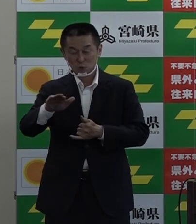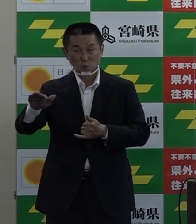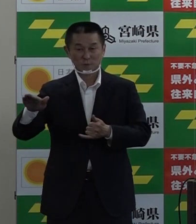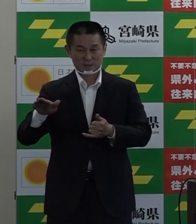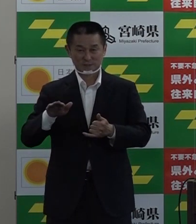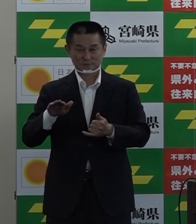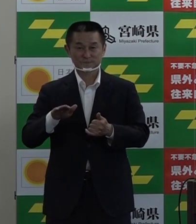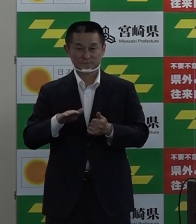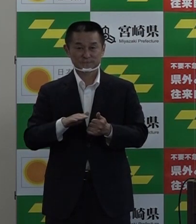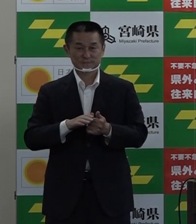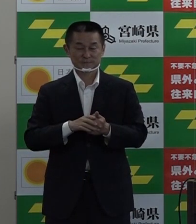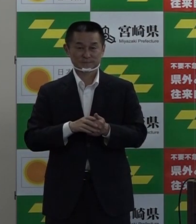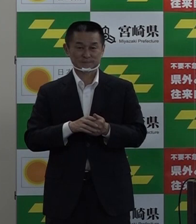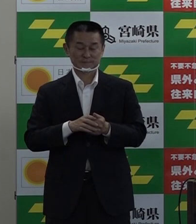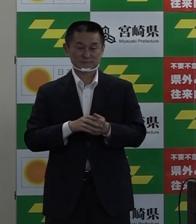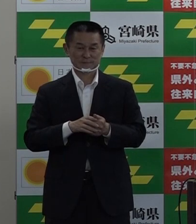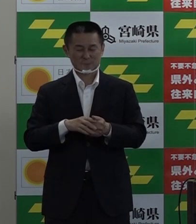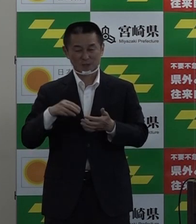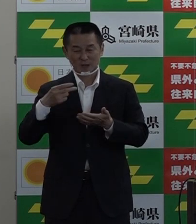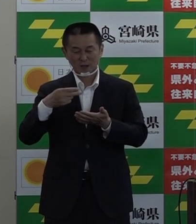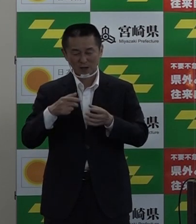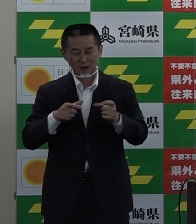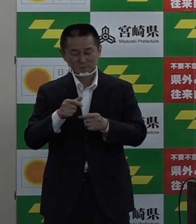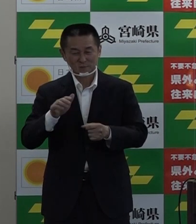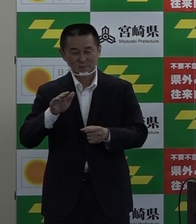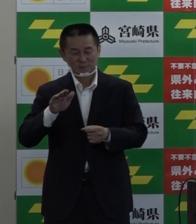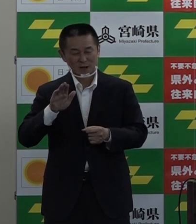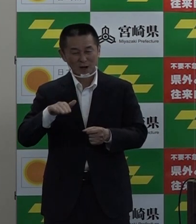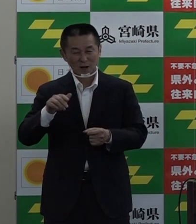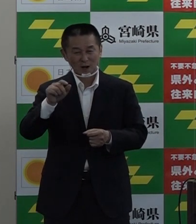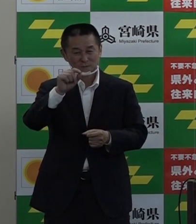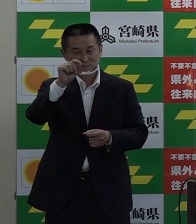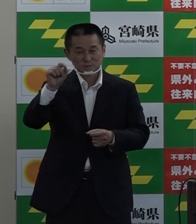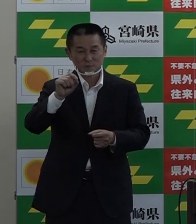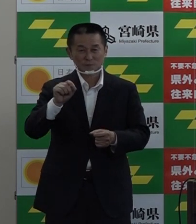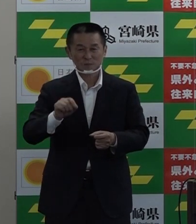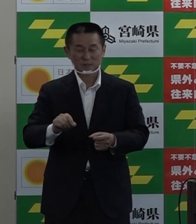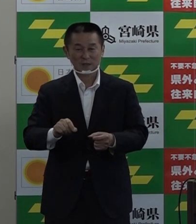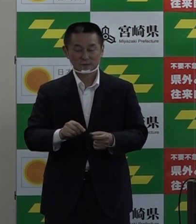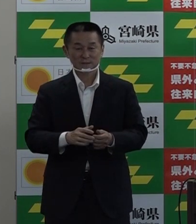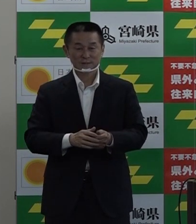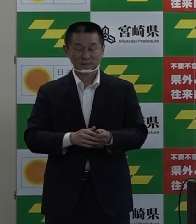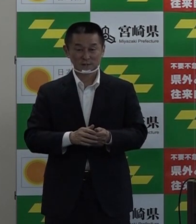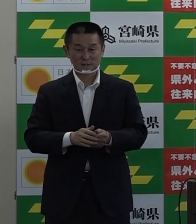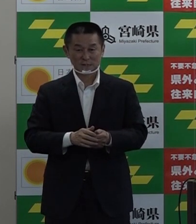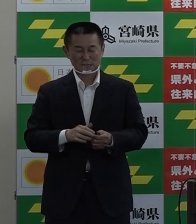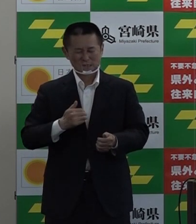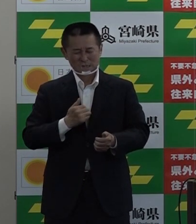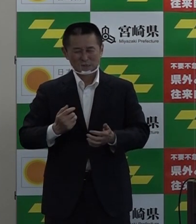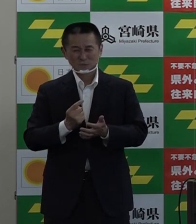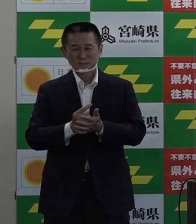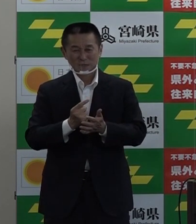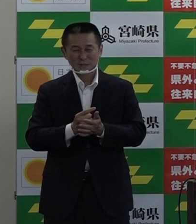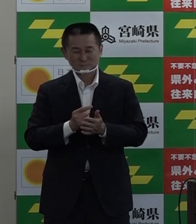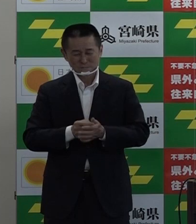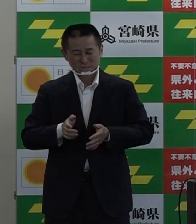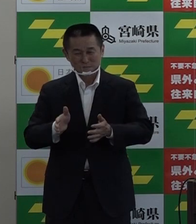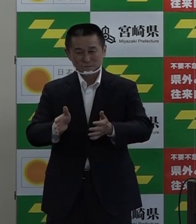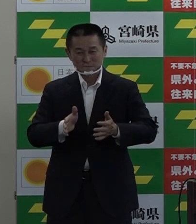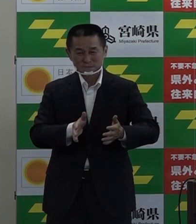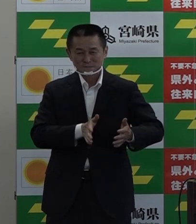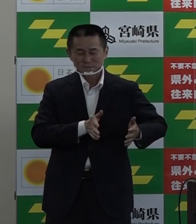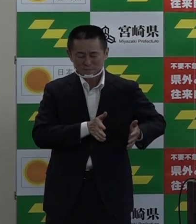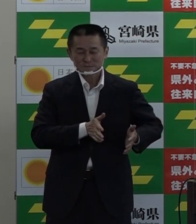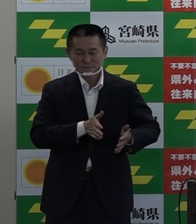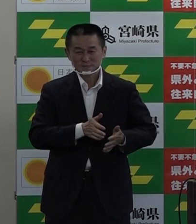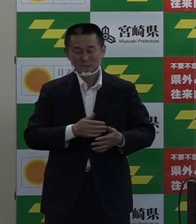ですね、会食の機会はあろうかと考えております。可能な限りこれも控えていただくことが